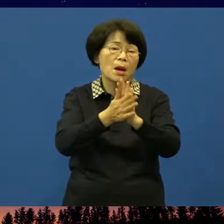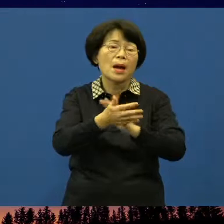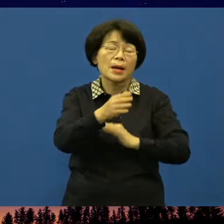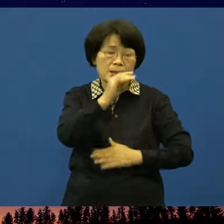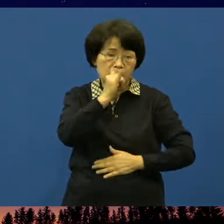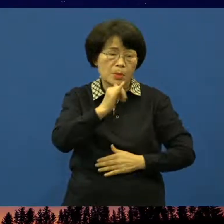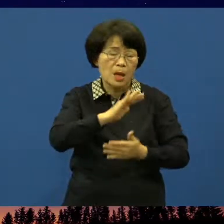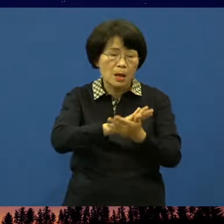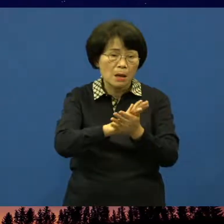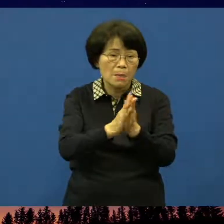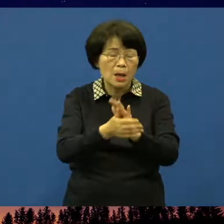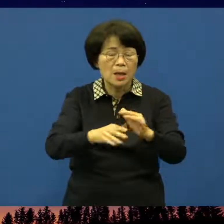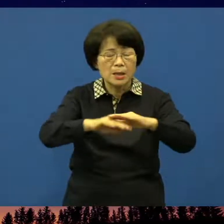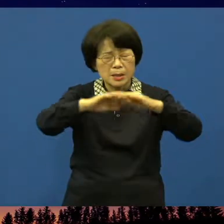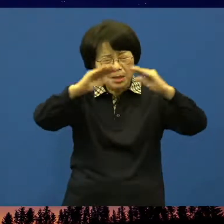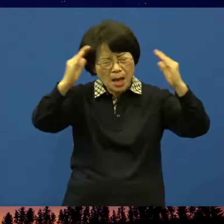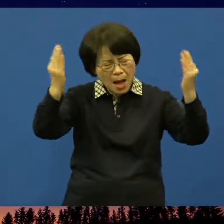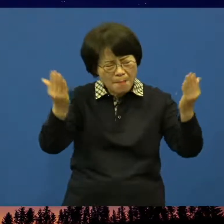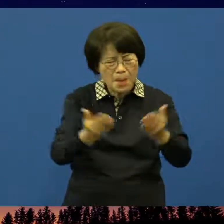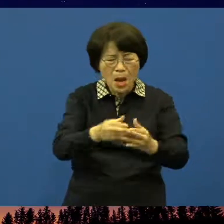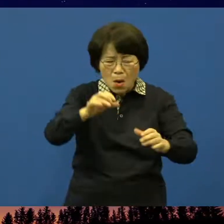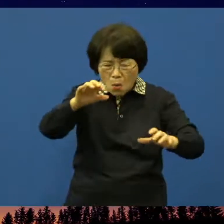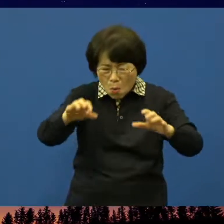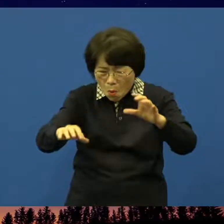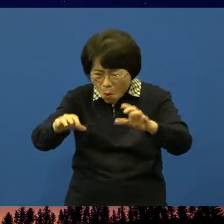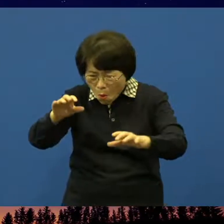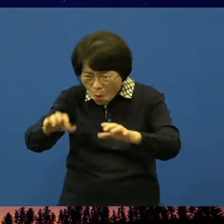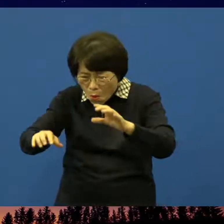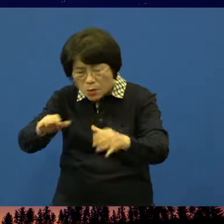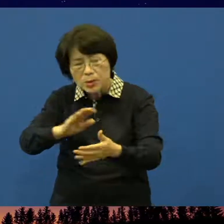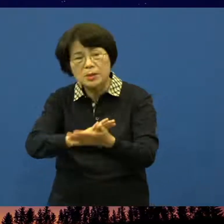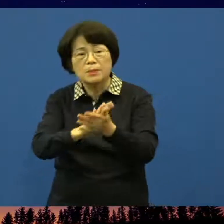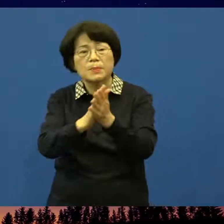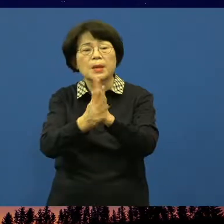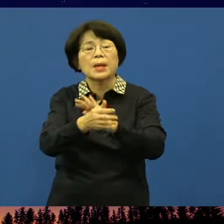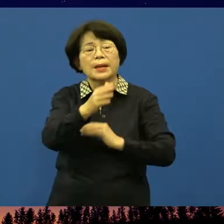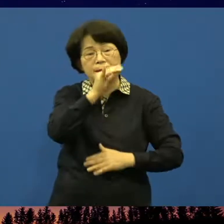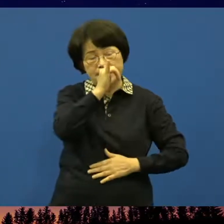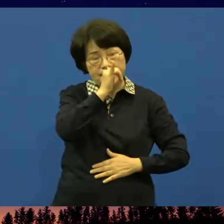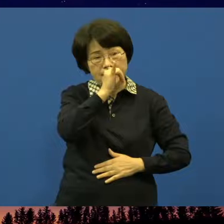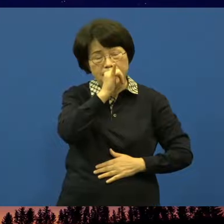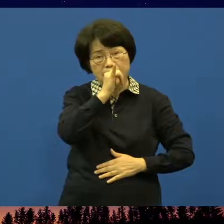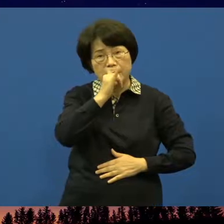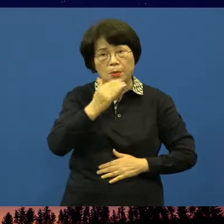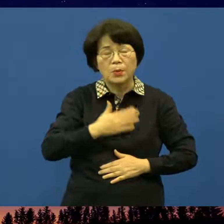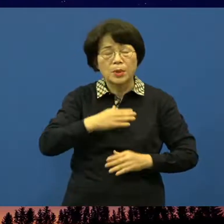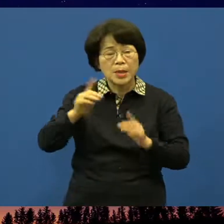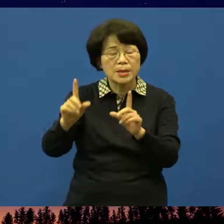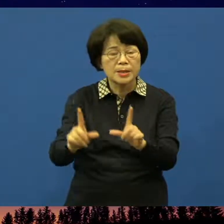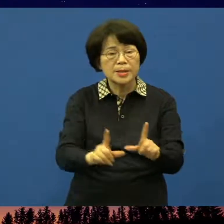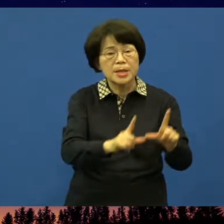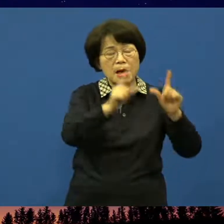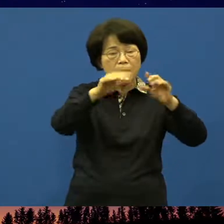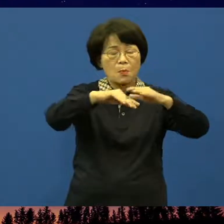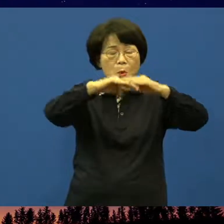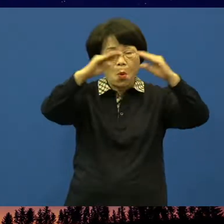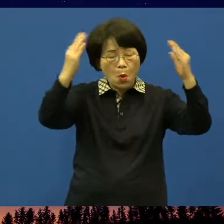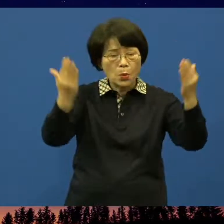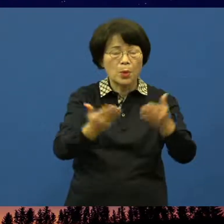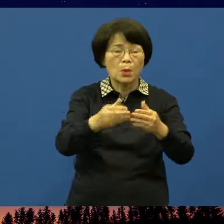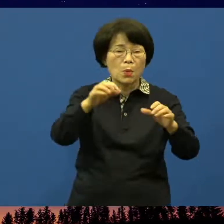변화는 삶의 전 영역에서 일어납니다. 삶의 전 영역, 모든 영역. 그래서 우리의 삶의 모든 영역